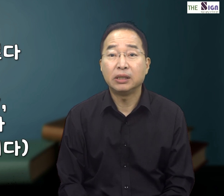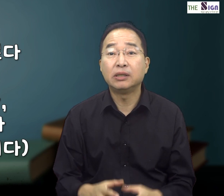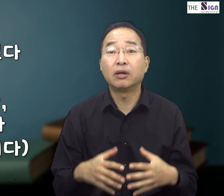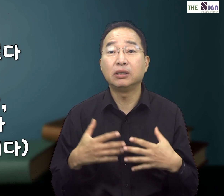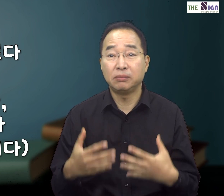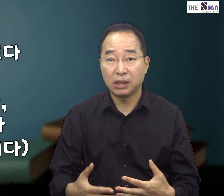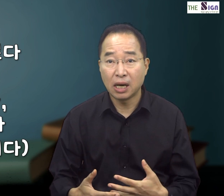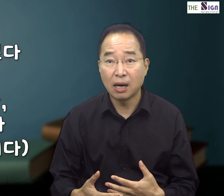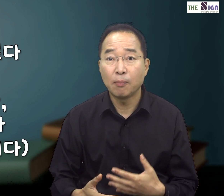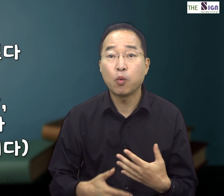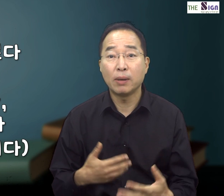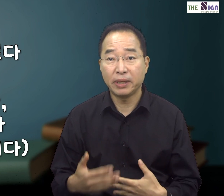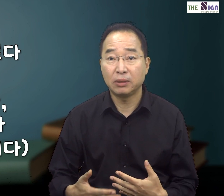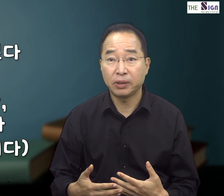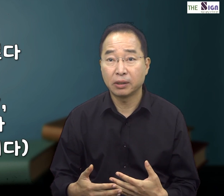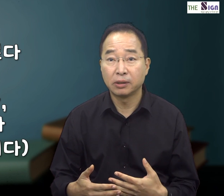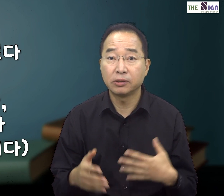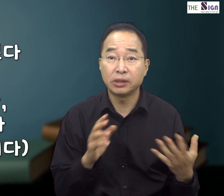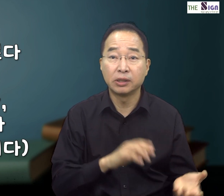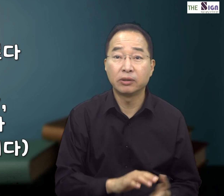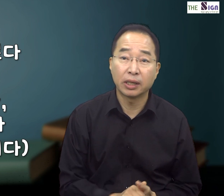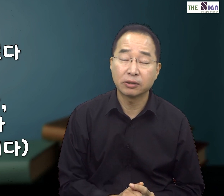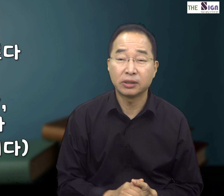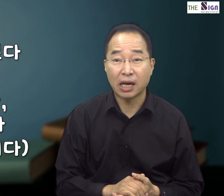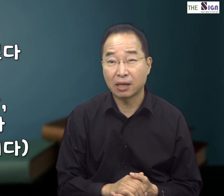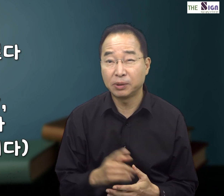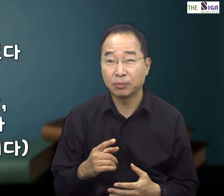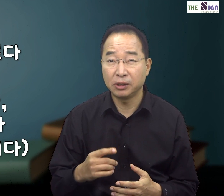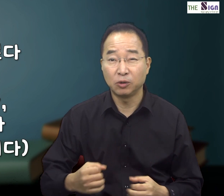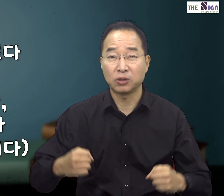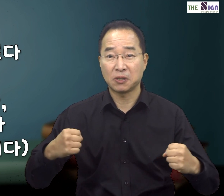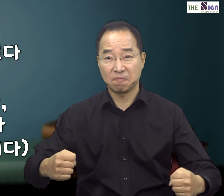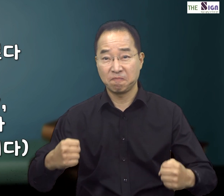이런 의미가 포함된 의미예요. 그래서 이제 그런 데 가서 이제 가끔씩 보면 이런 문제.